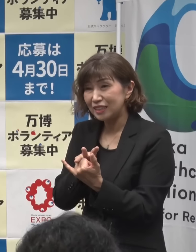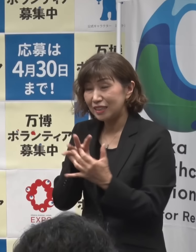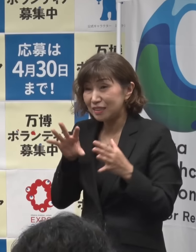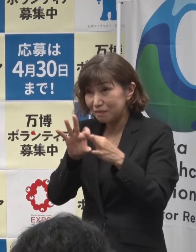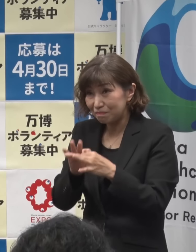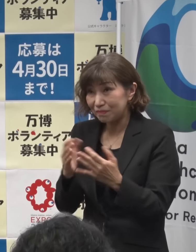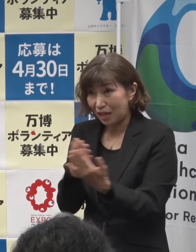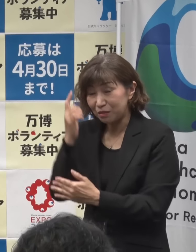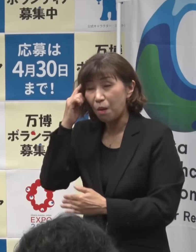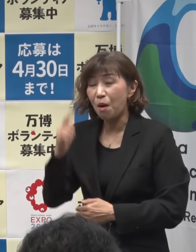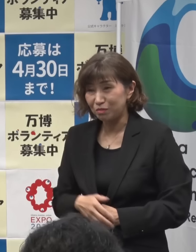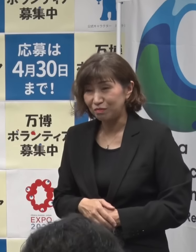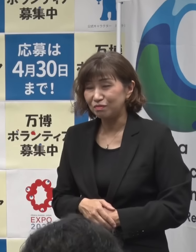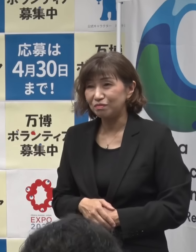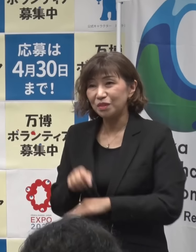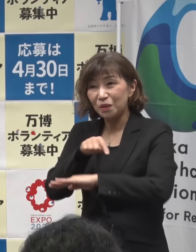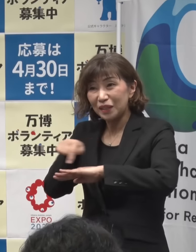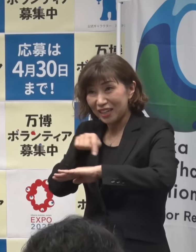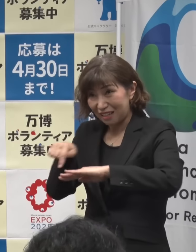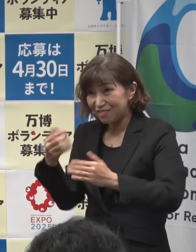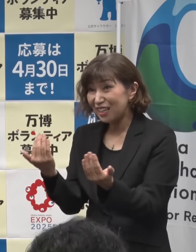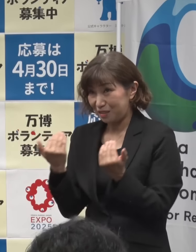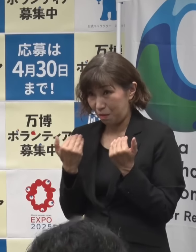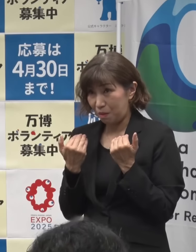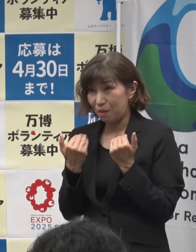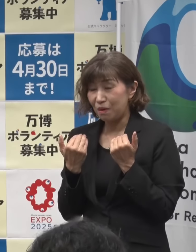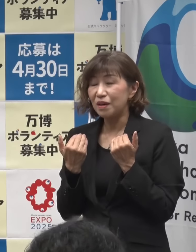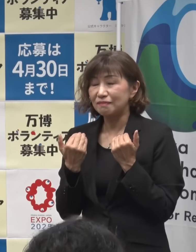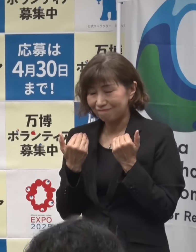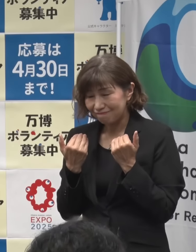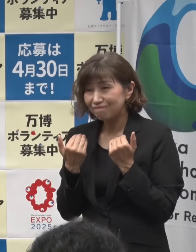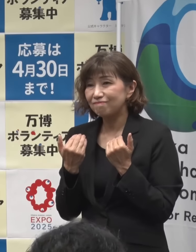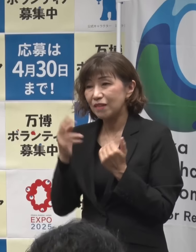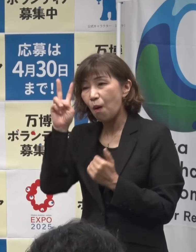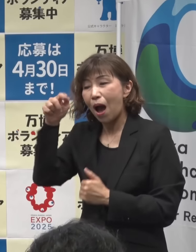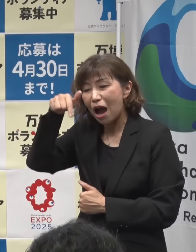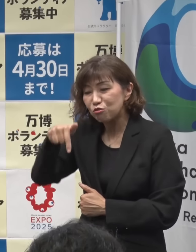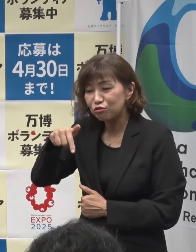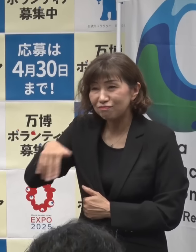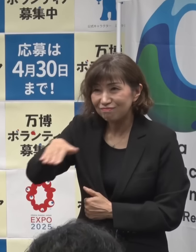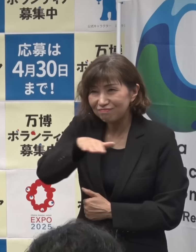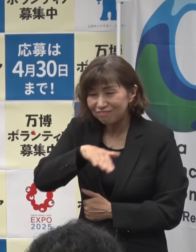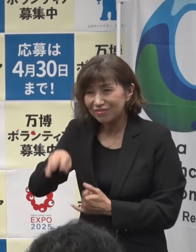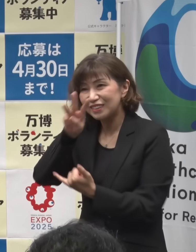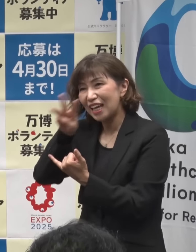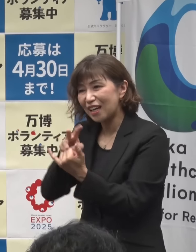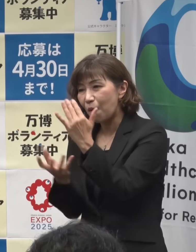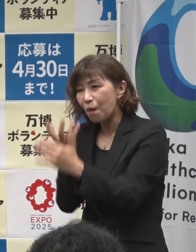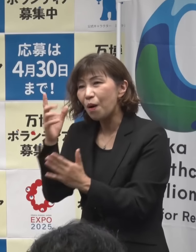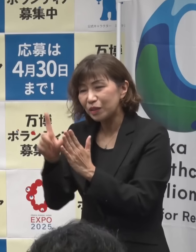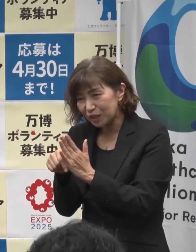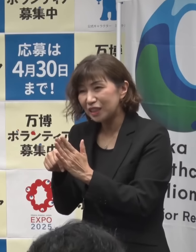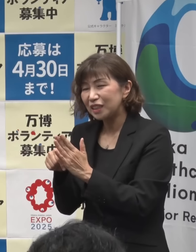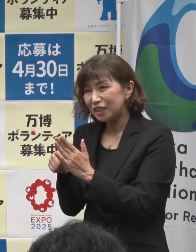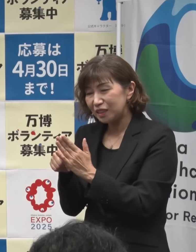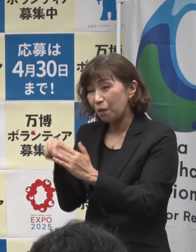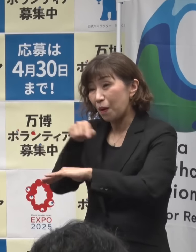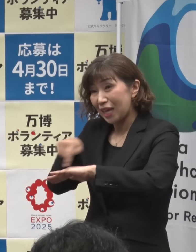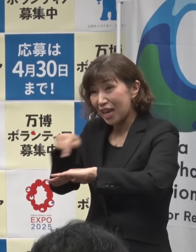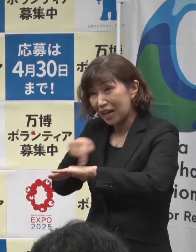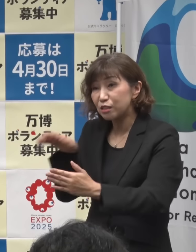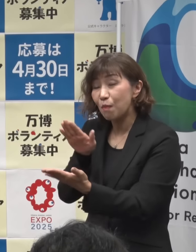それからその計画もですね、大阪で災害が起きた時どうするかっていう防災計画はあるんですけれども、夢島だけの話じゃないだ